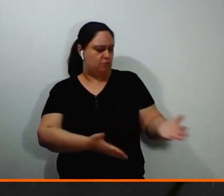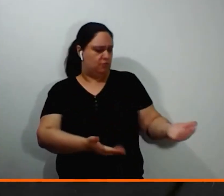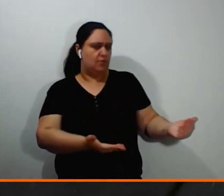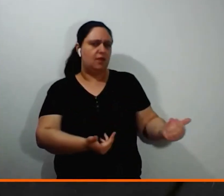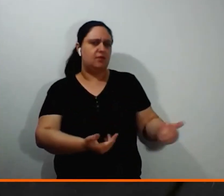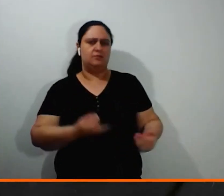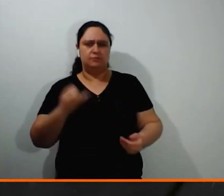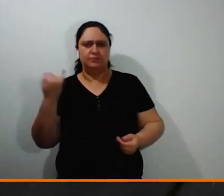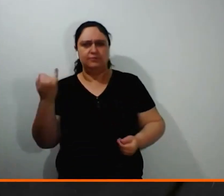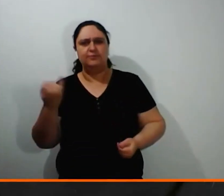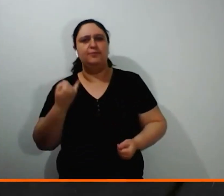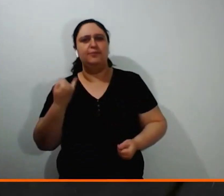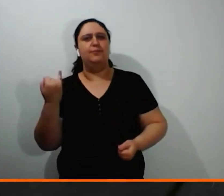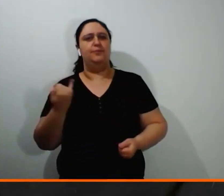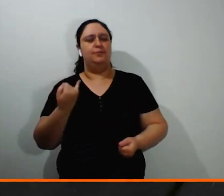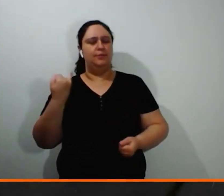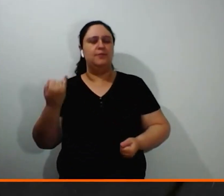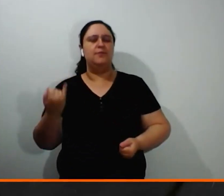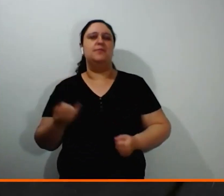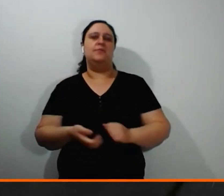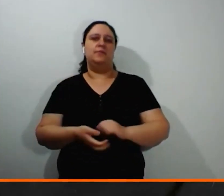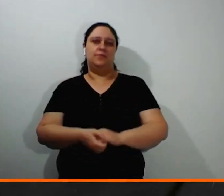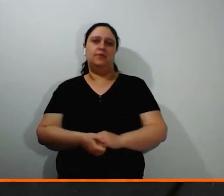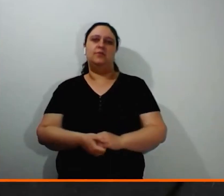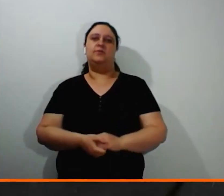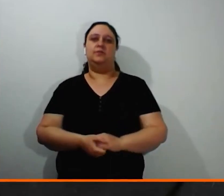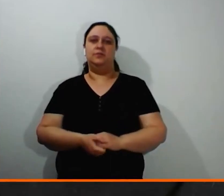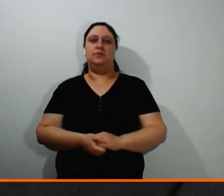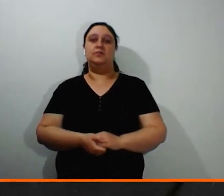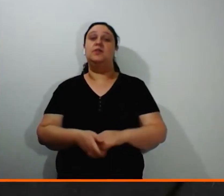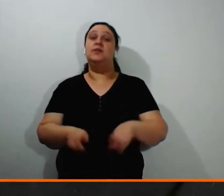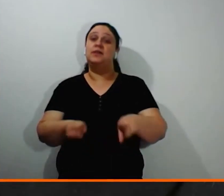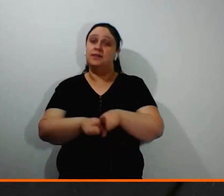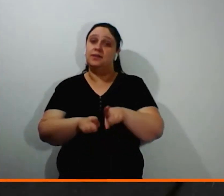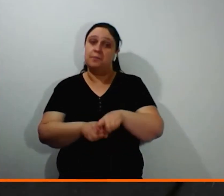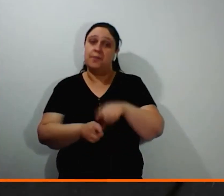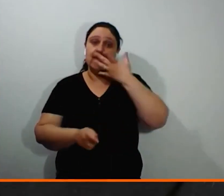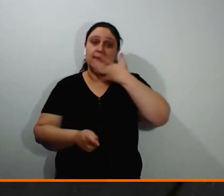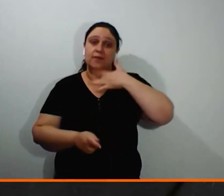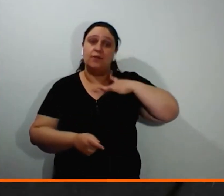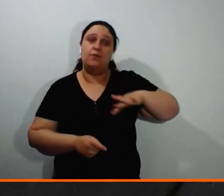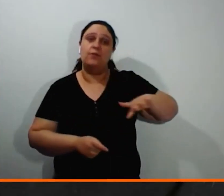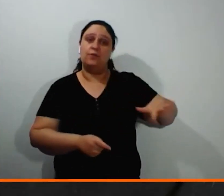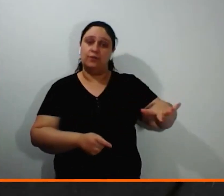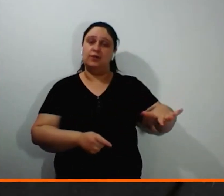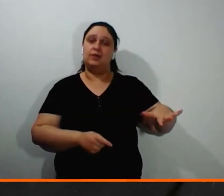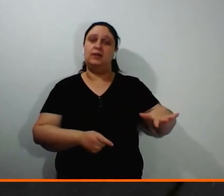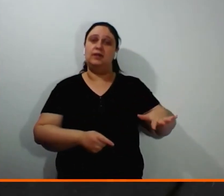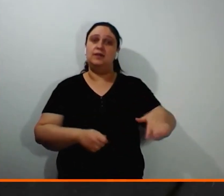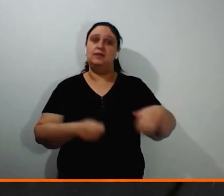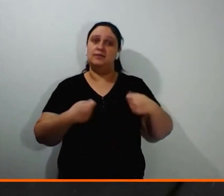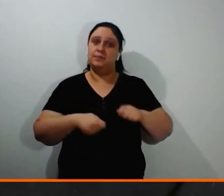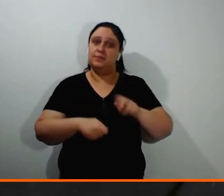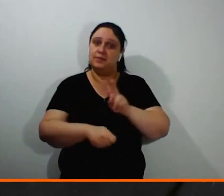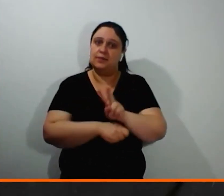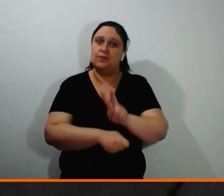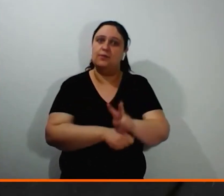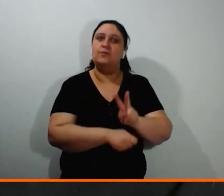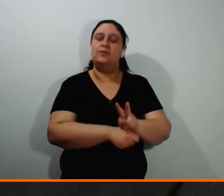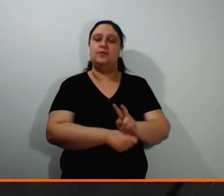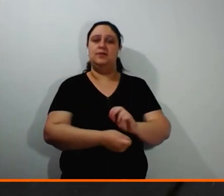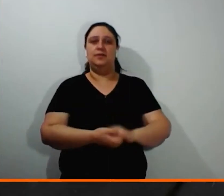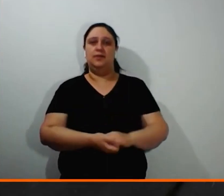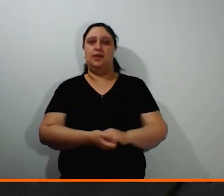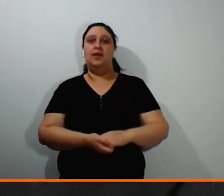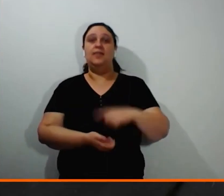reforçar mais o serviço de crianças. Hoje nós temos equipe mirins de comportagem dinâmica.